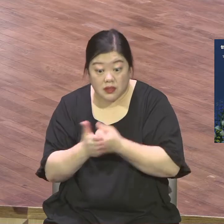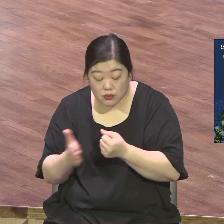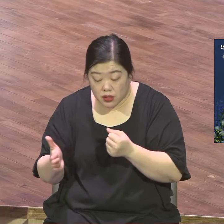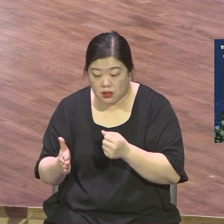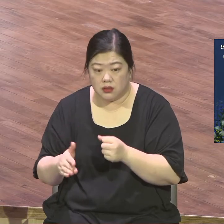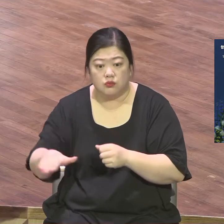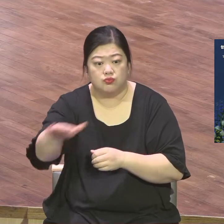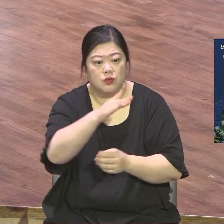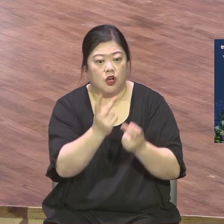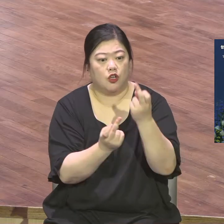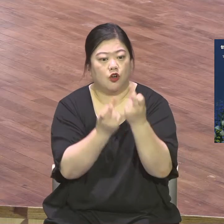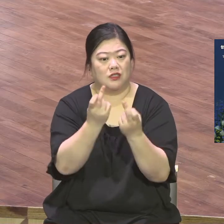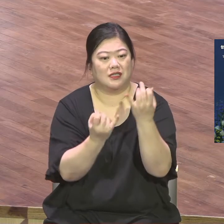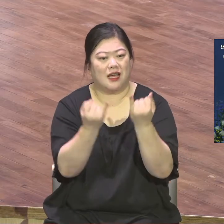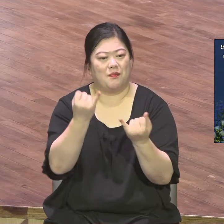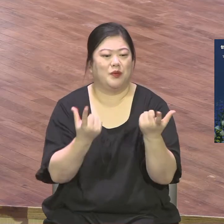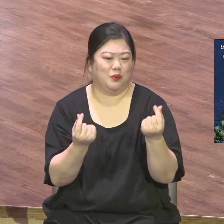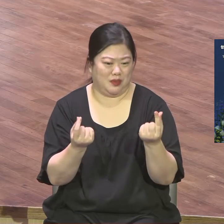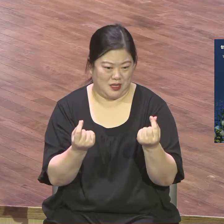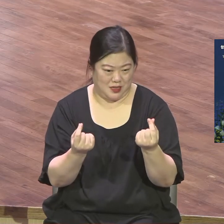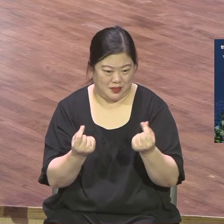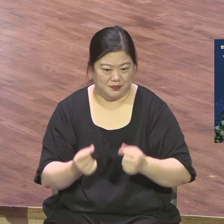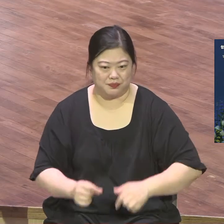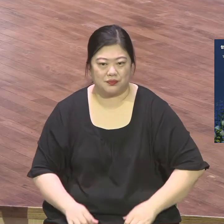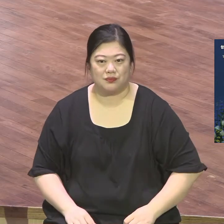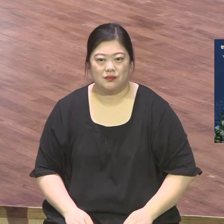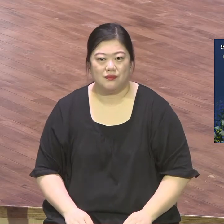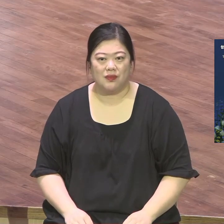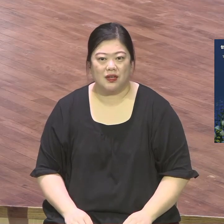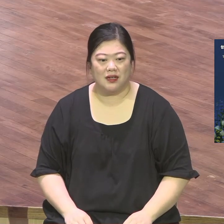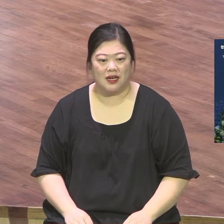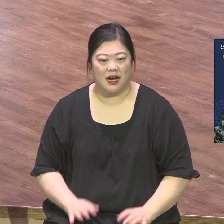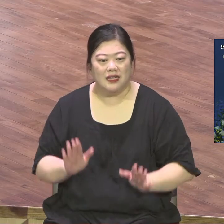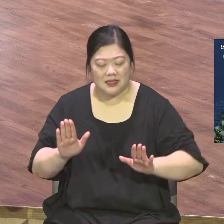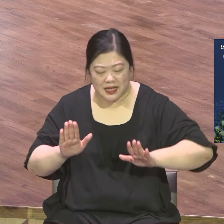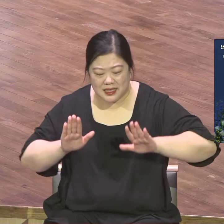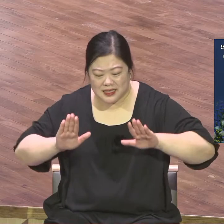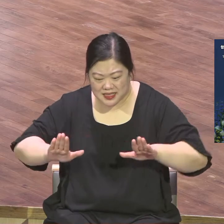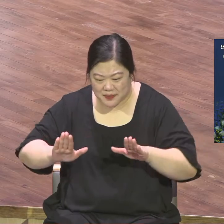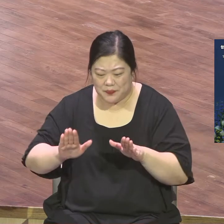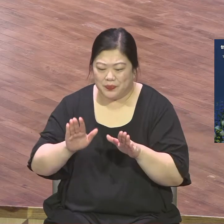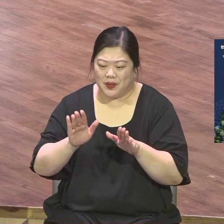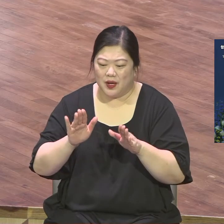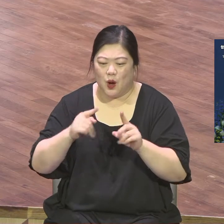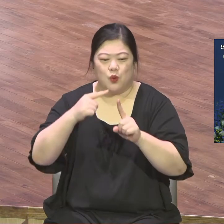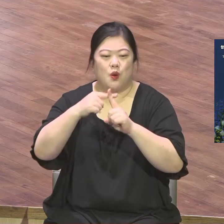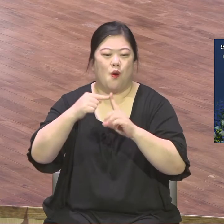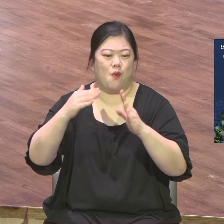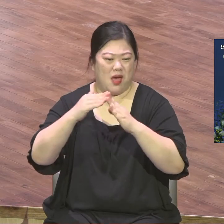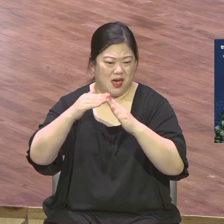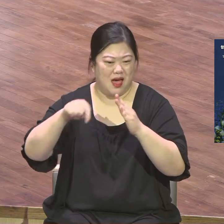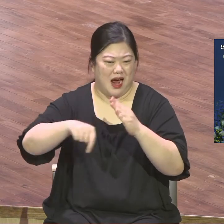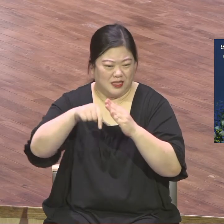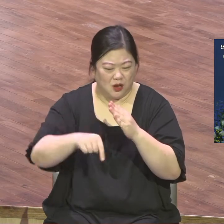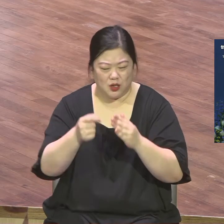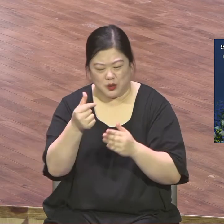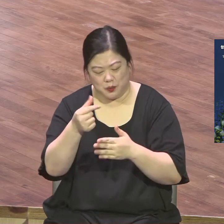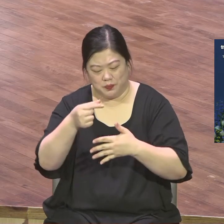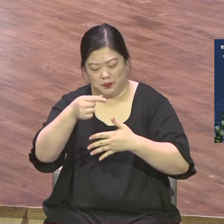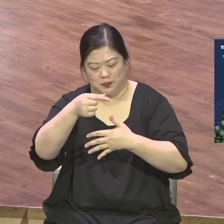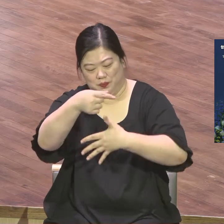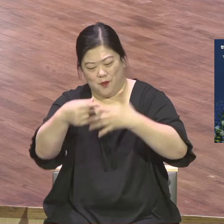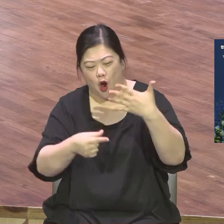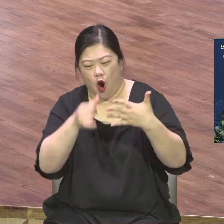자매입니다. 편의상 어쩔 수 없이 목사도 또 장로로 또 중직자로 세웠지만 실제로는 다 형제 자매, 형제